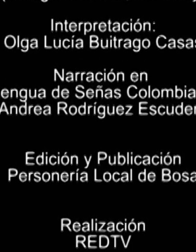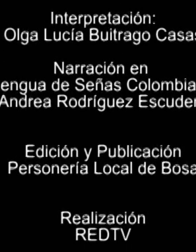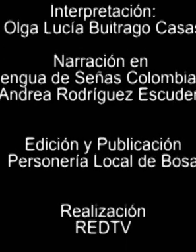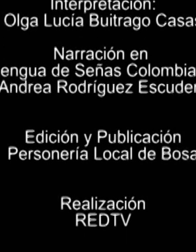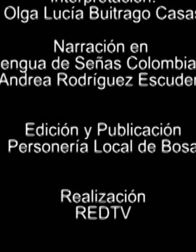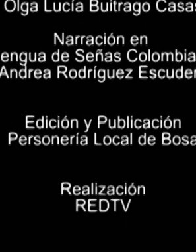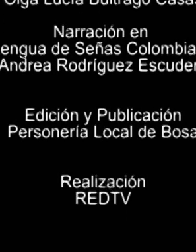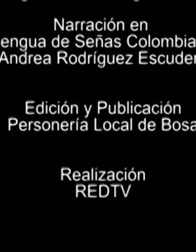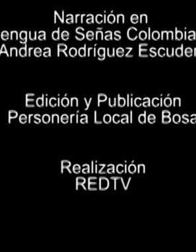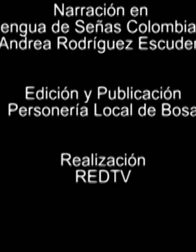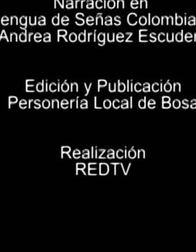Gracias.